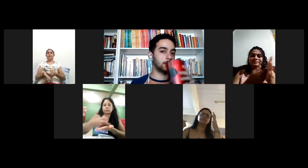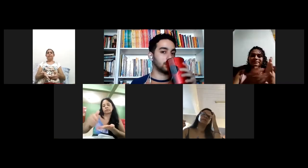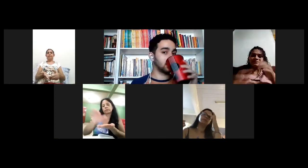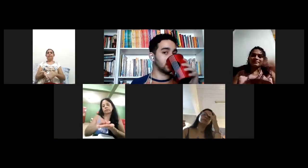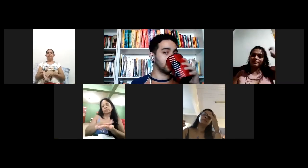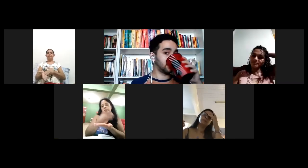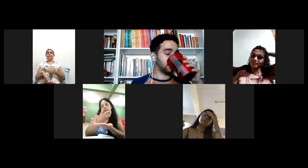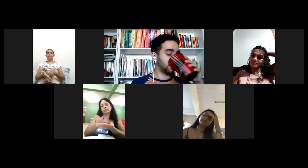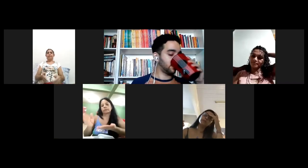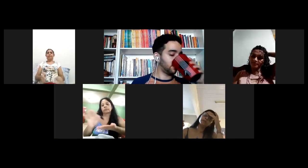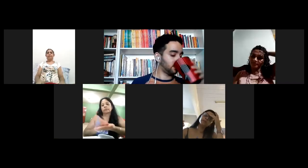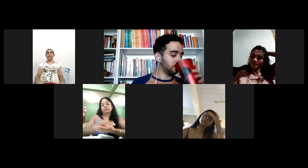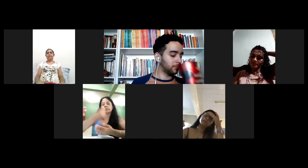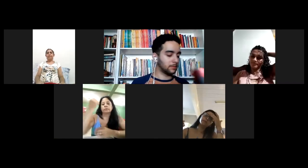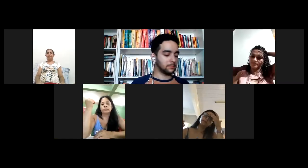Certo.